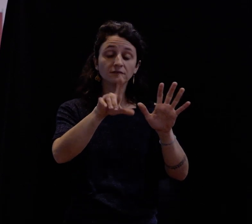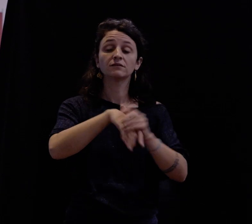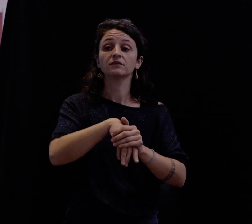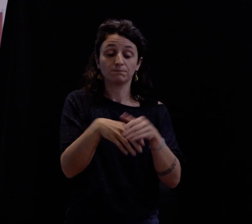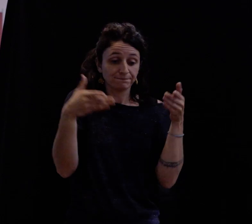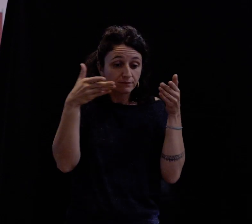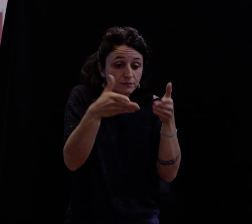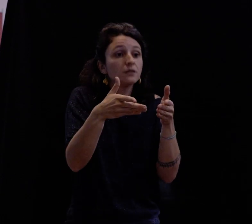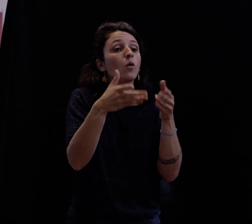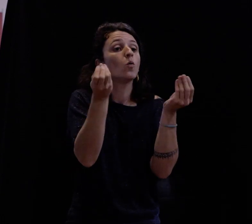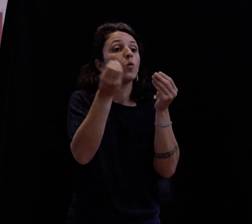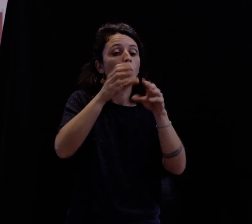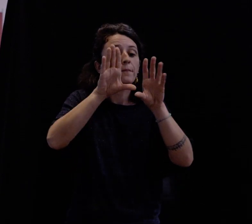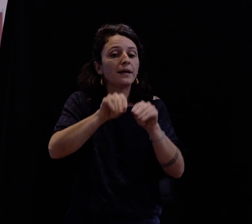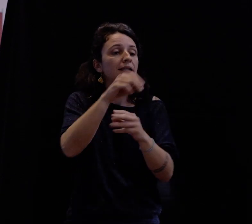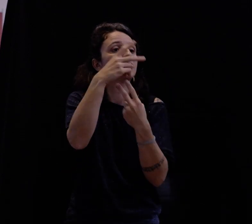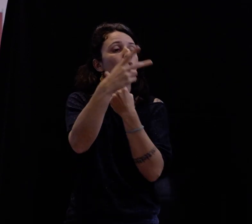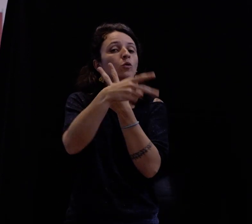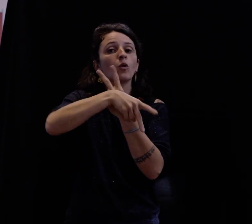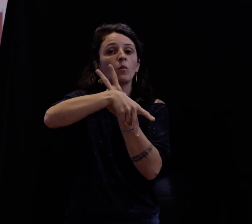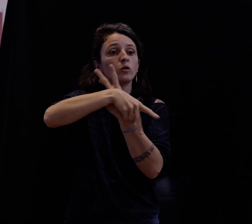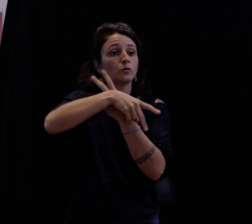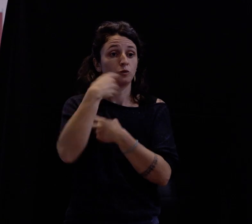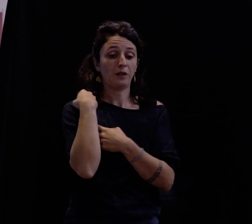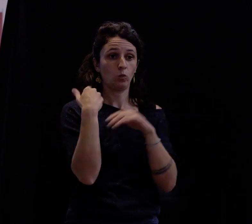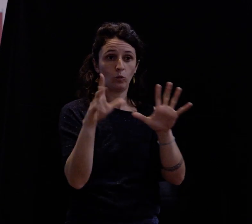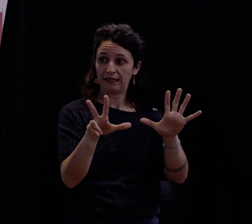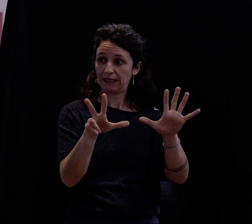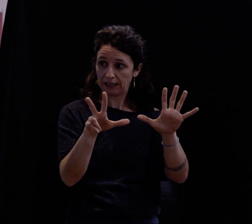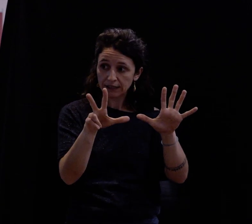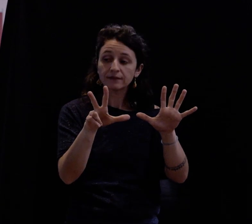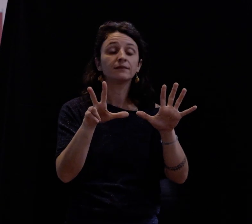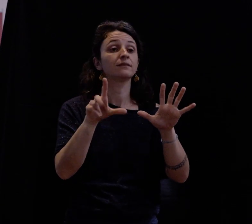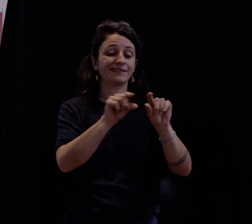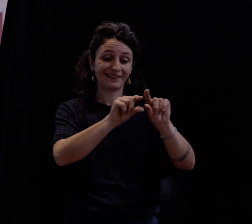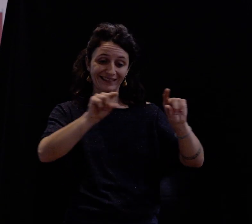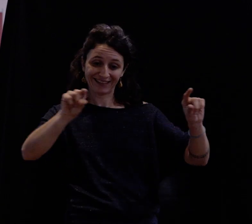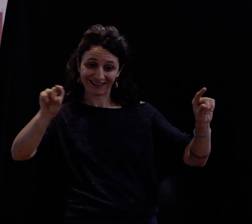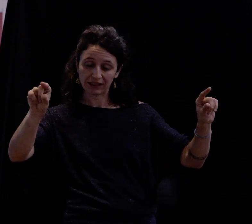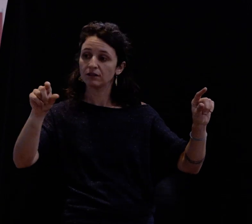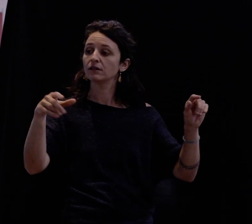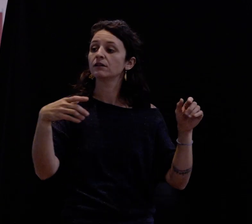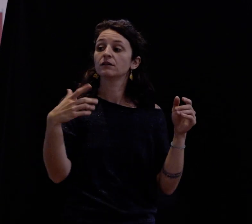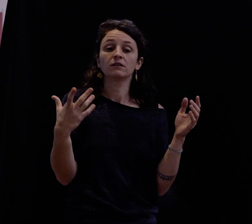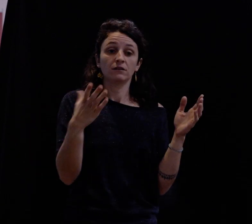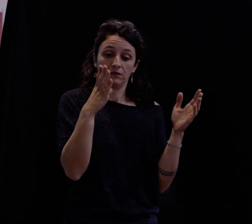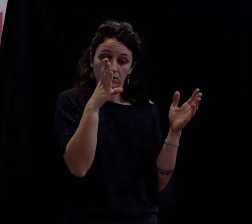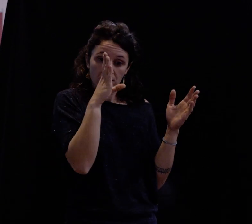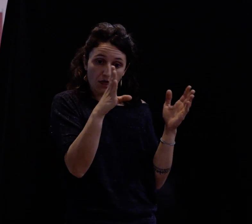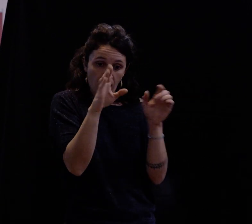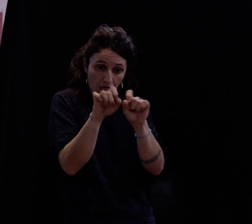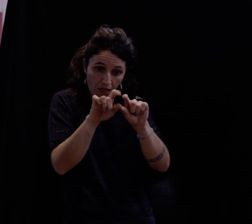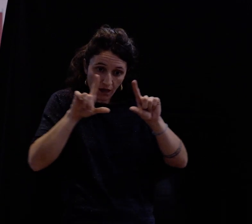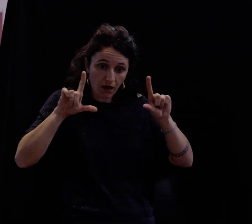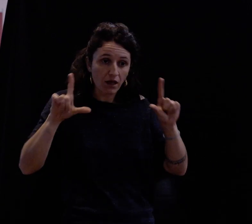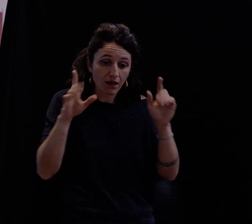8. Donc, là, c'est une autre représentation du chromosome. À cet endroit-là, dans le chromosome 8, il y a le chapitre qui nous intéresse,